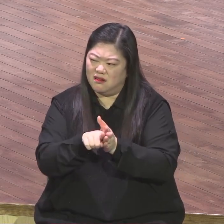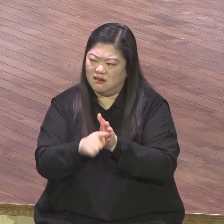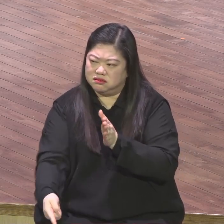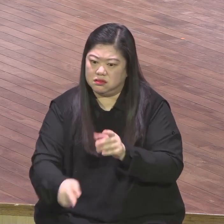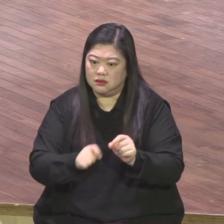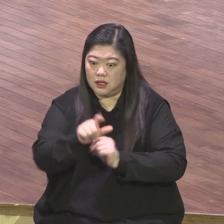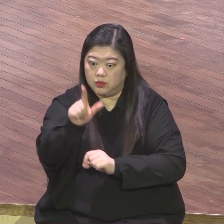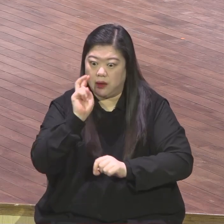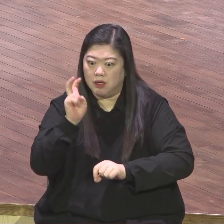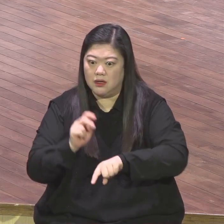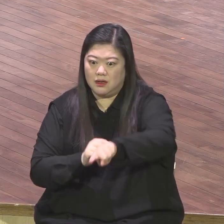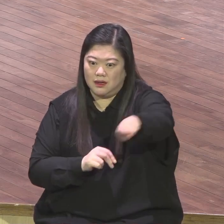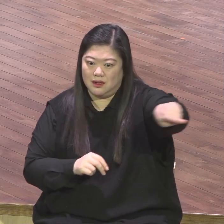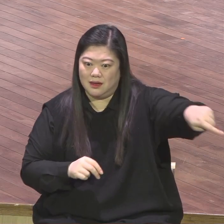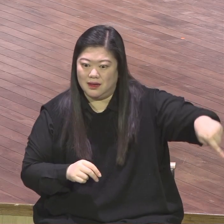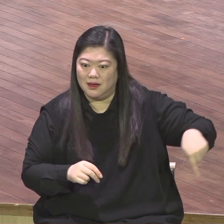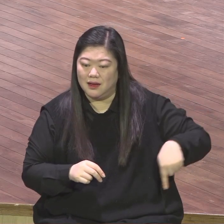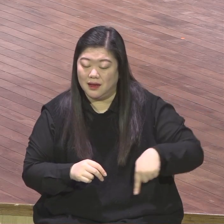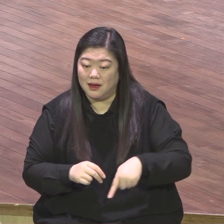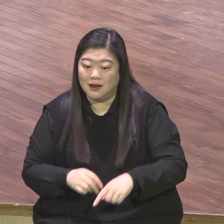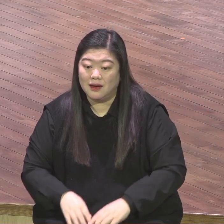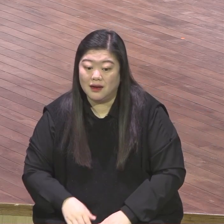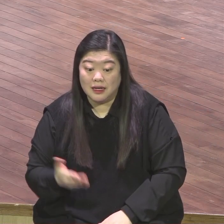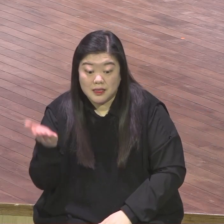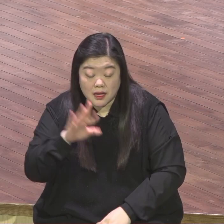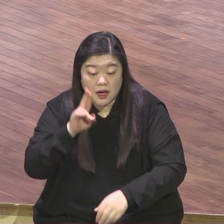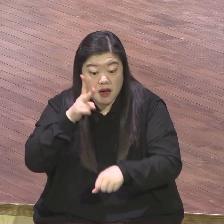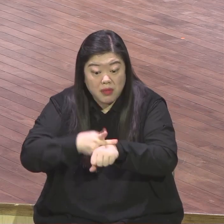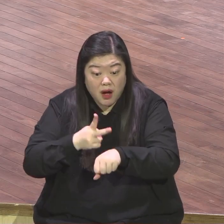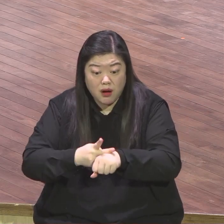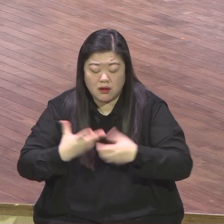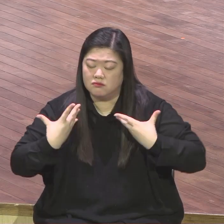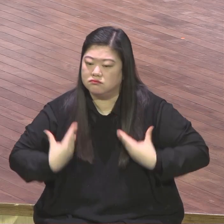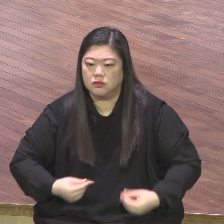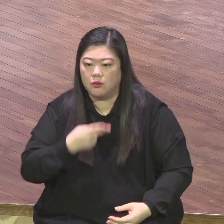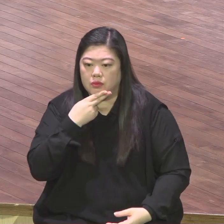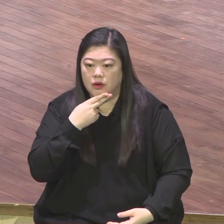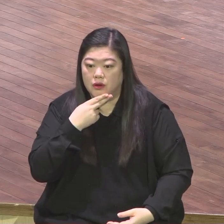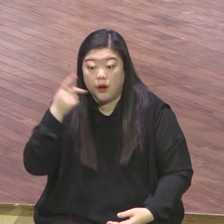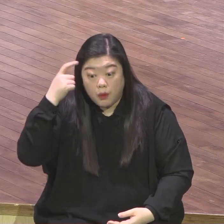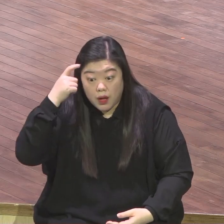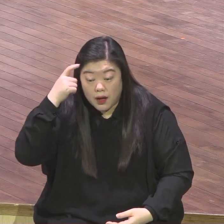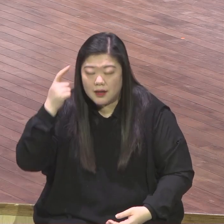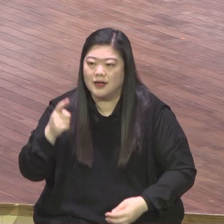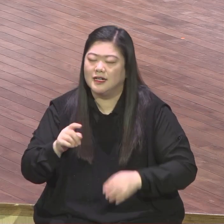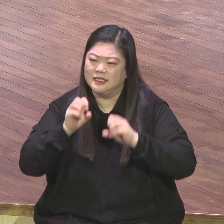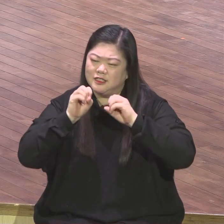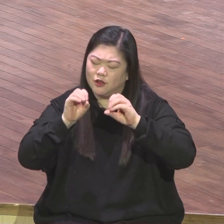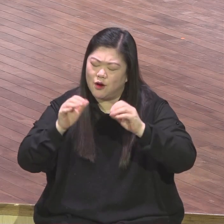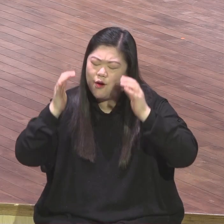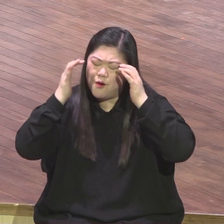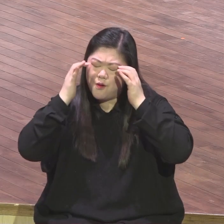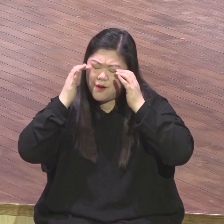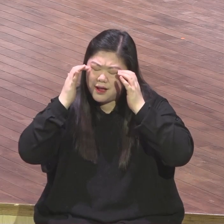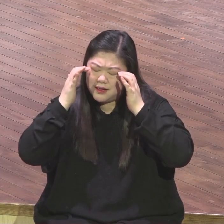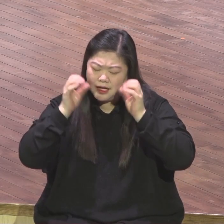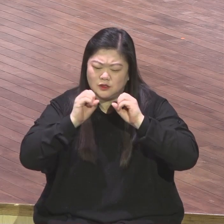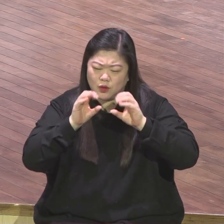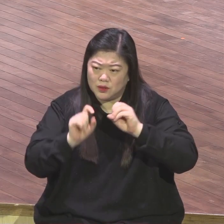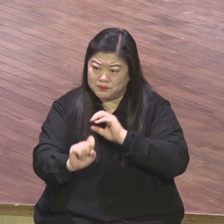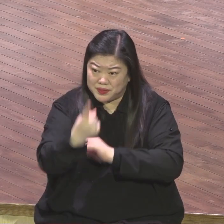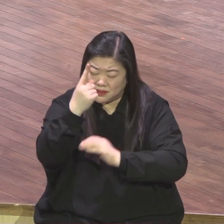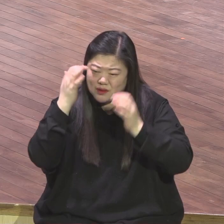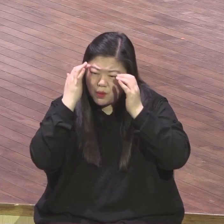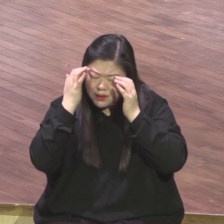상처 안 받았어요. 왜 그랬어요? 상급을 바라보기 때문에. 이것을 통해서 다 하나님 영원한